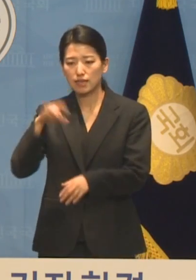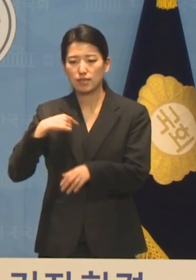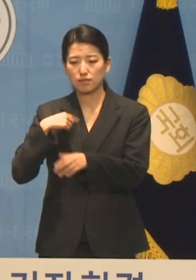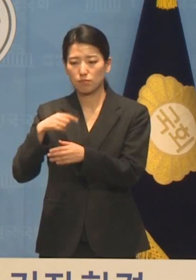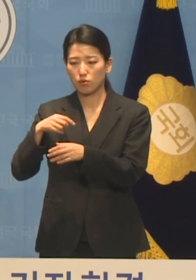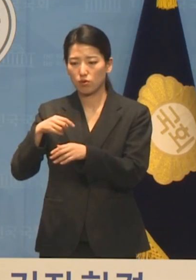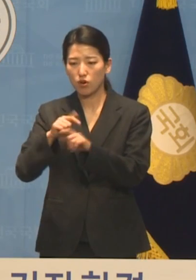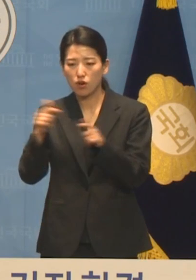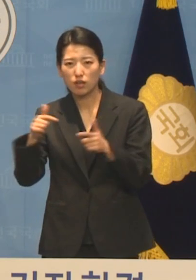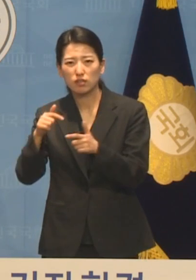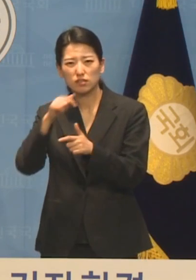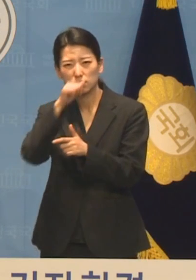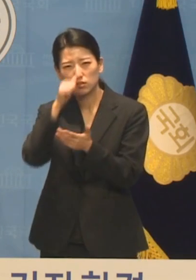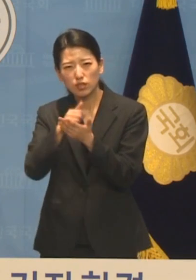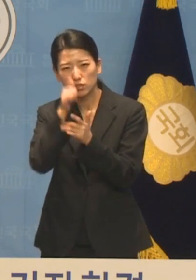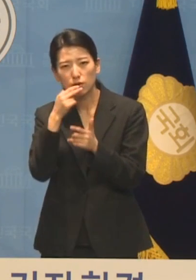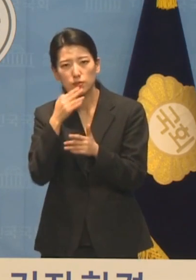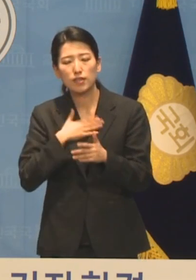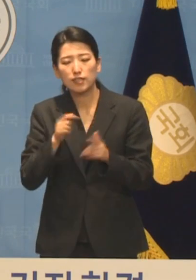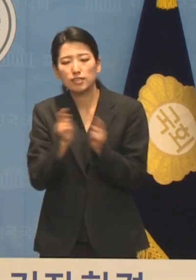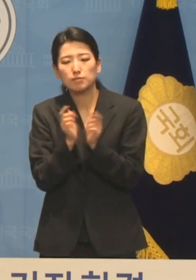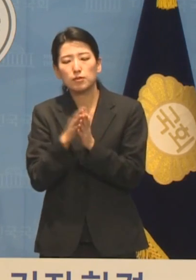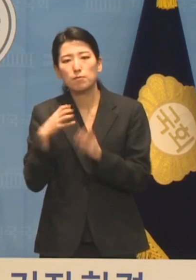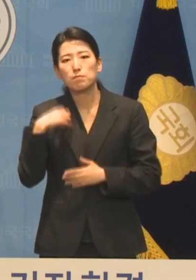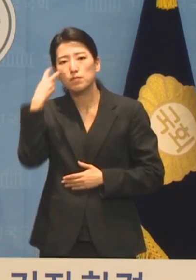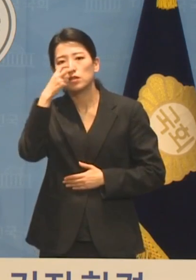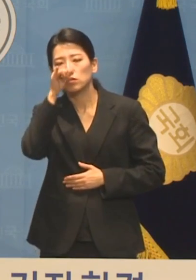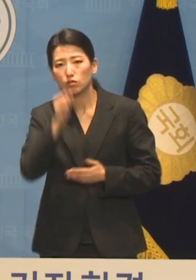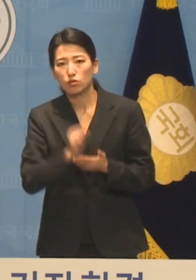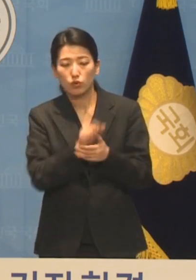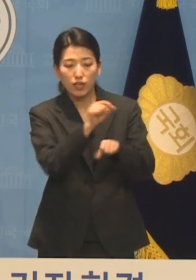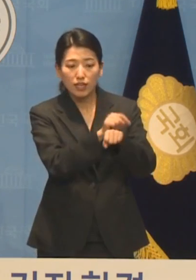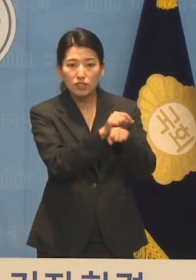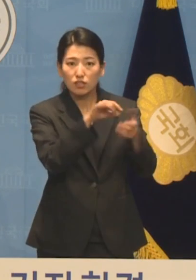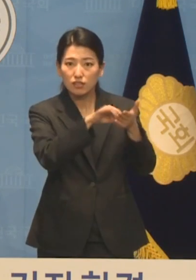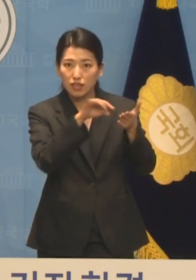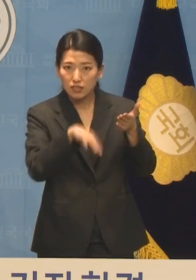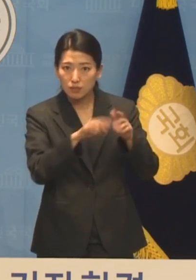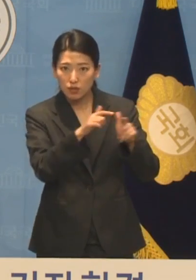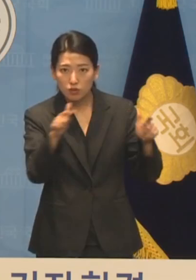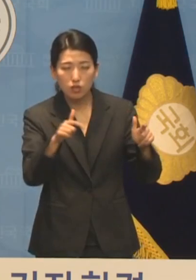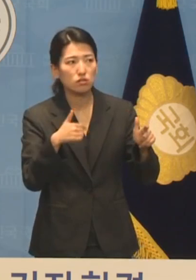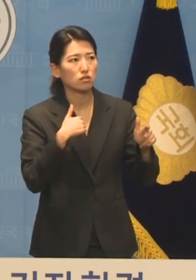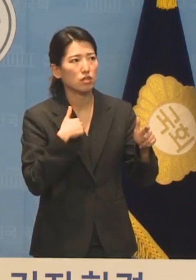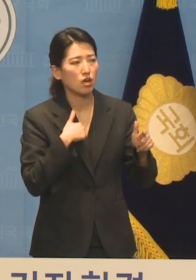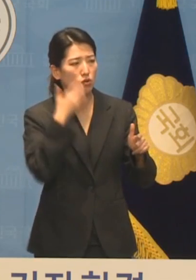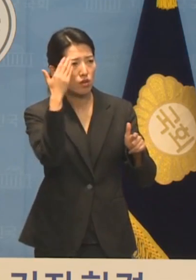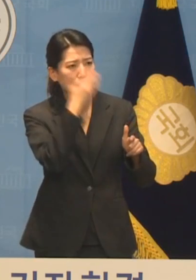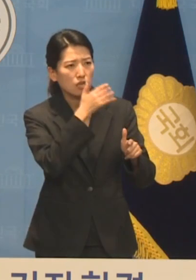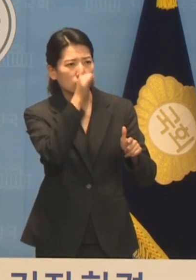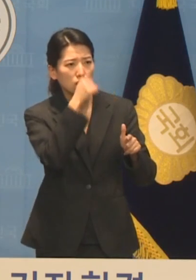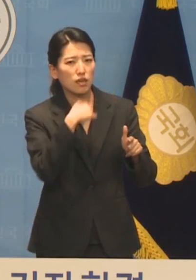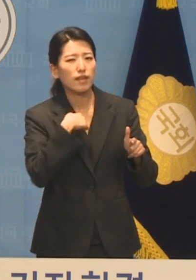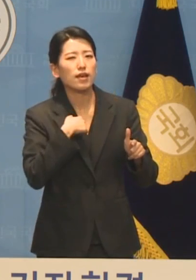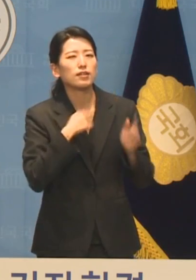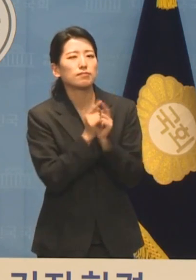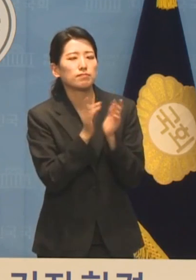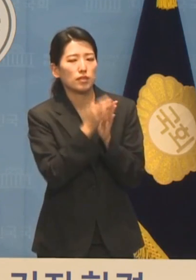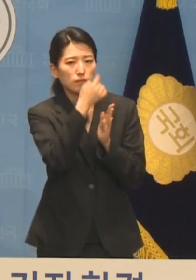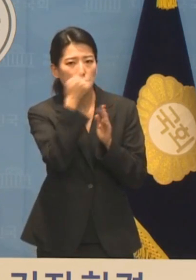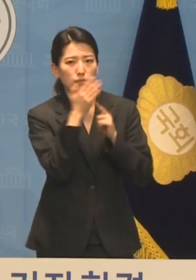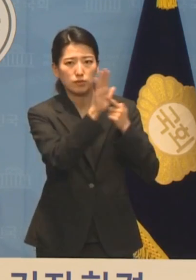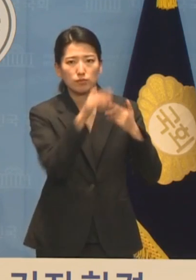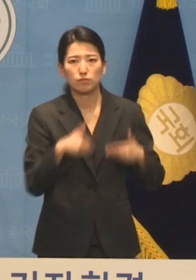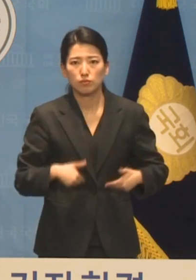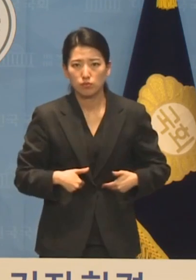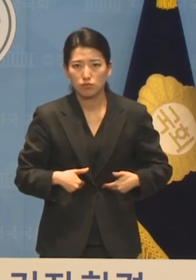집니다. 행정소송에서 과세처분의 적법성을 과세관청이 입증해야 하는 것도 같은 이치입니다.